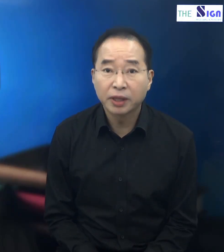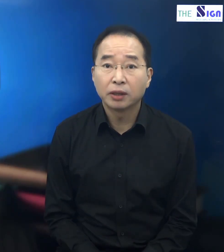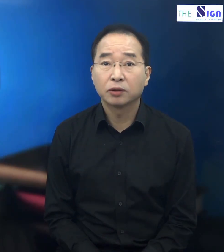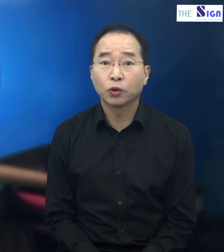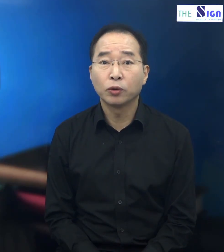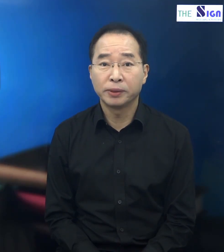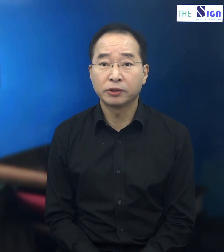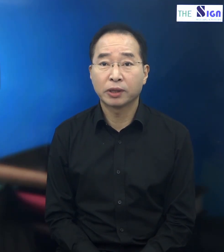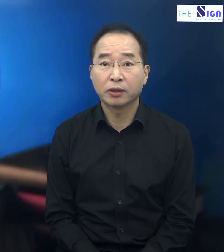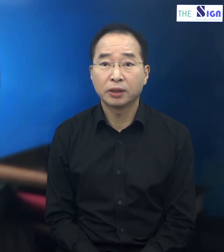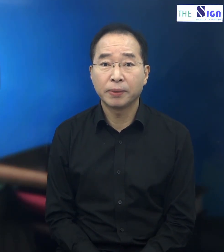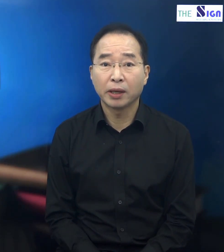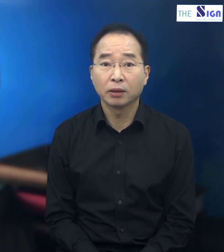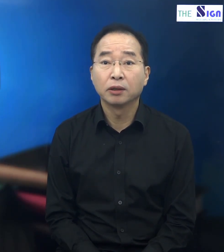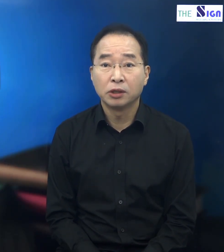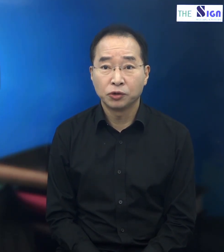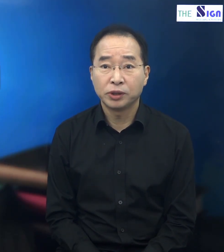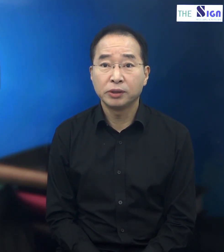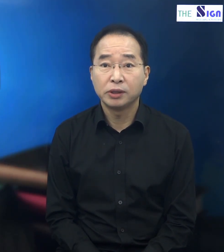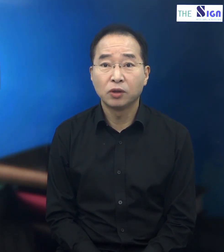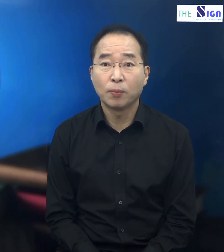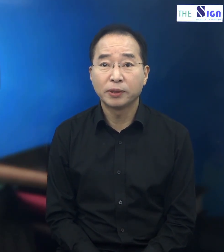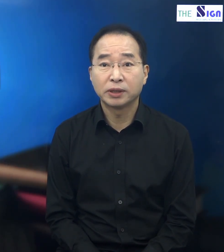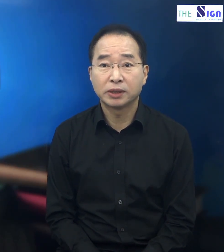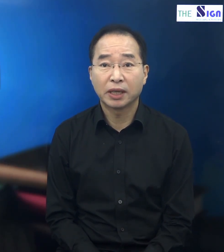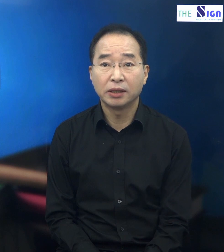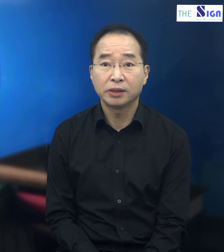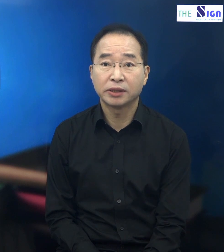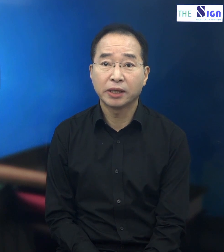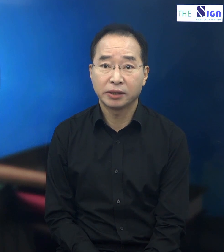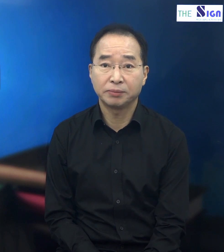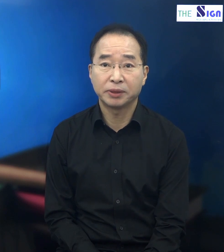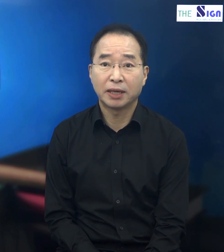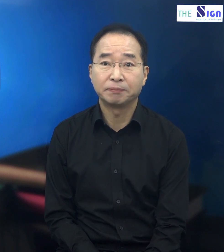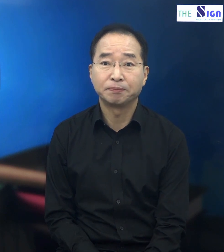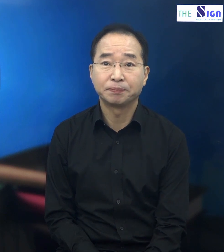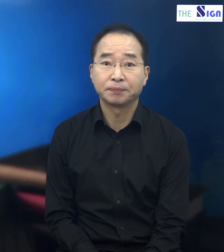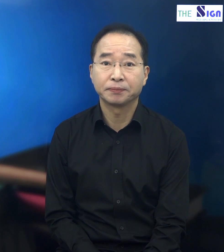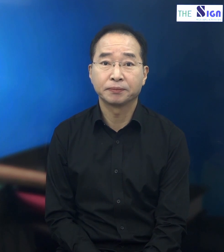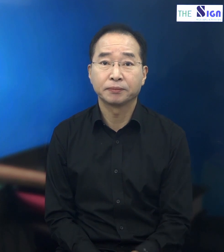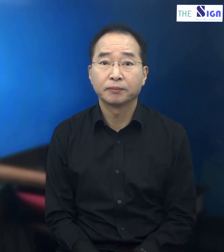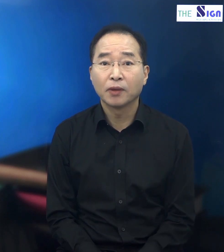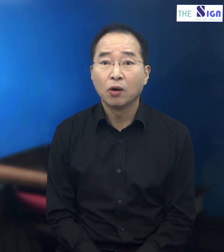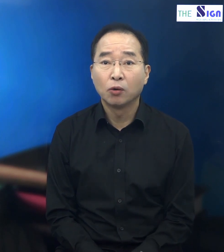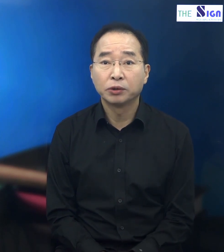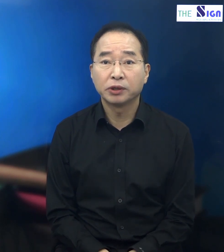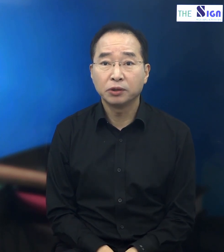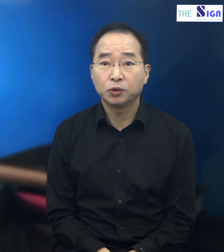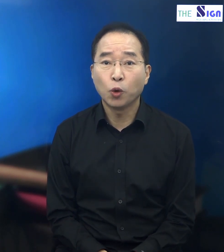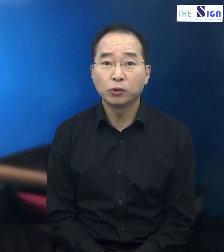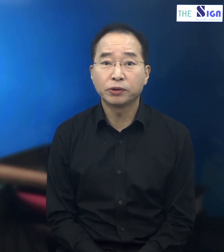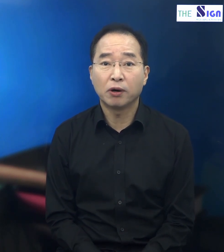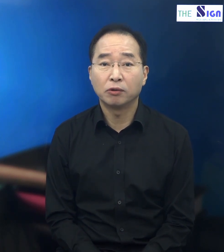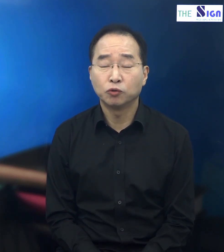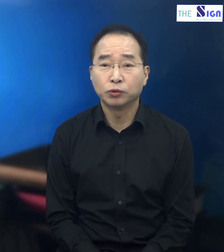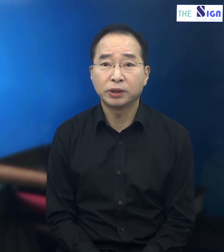안녕하십니까. 통용필수단어 257번째 시간을 시작하겠습니다. 오늘은 용서,